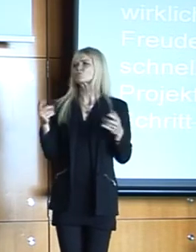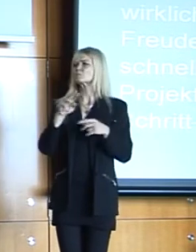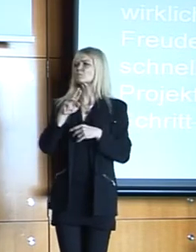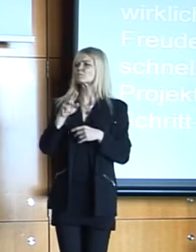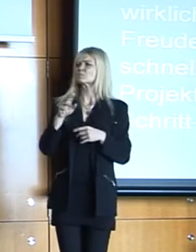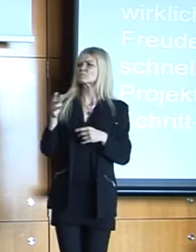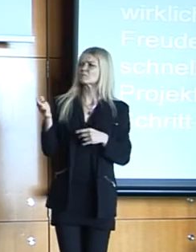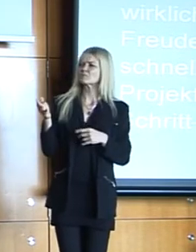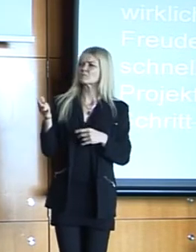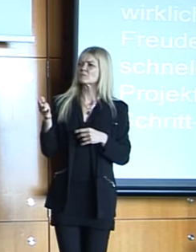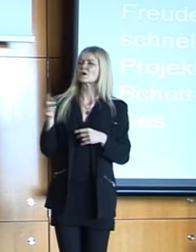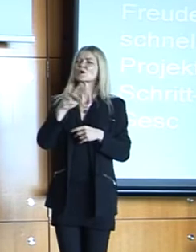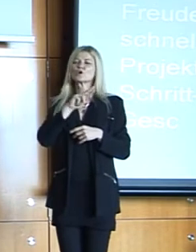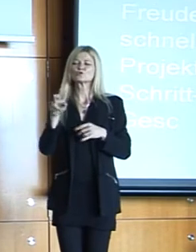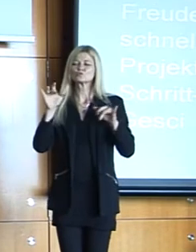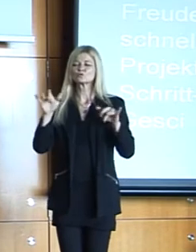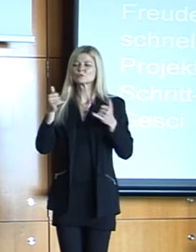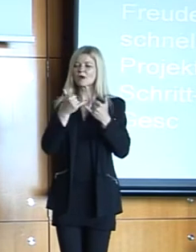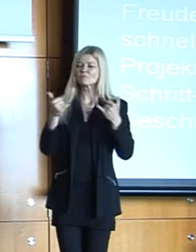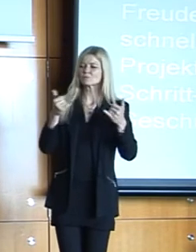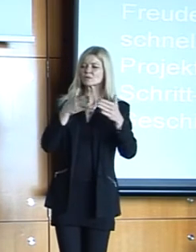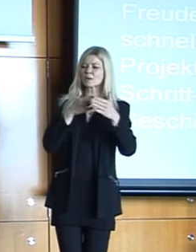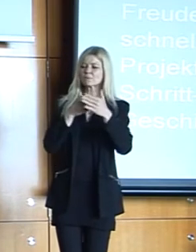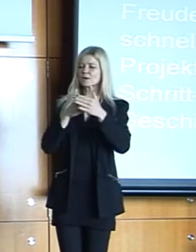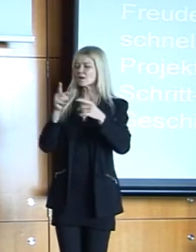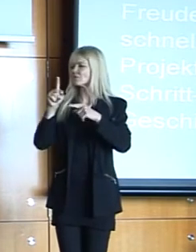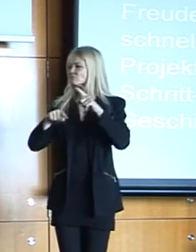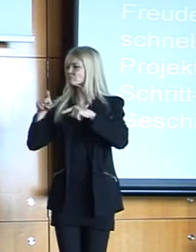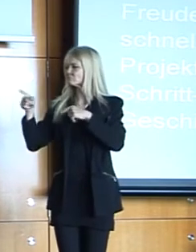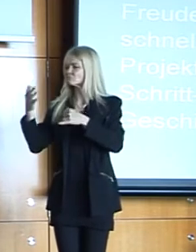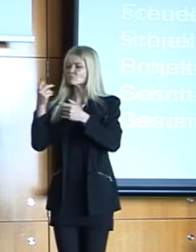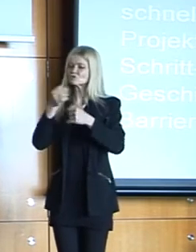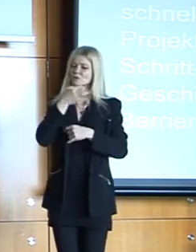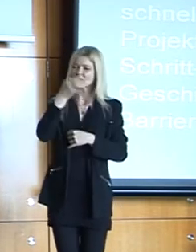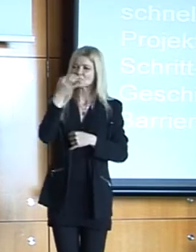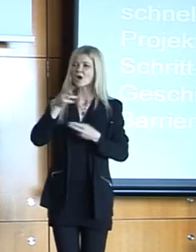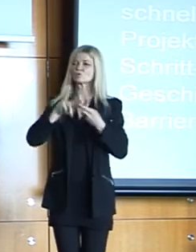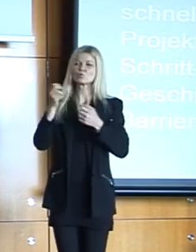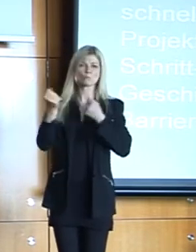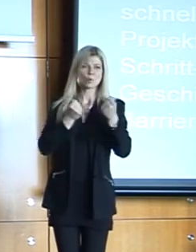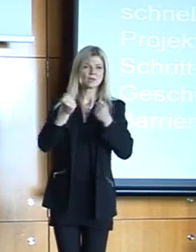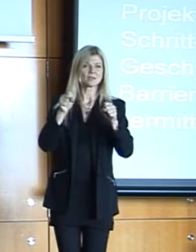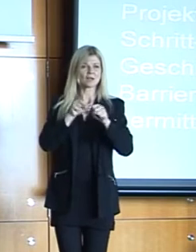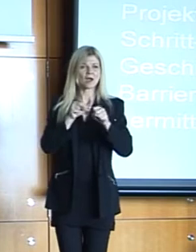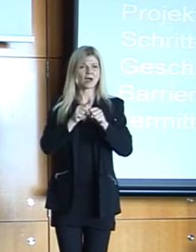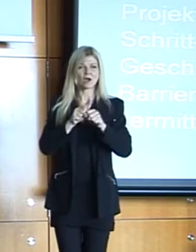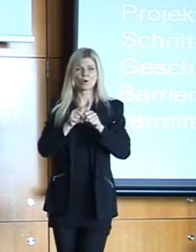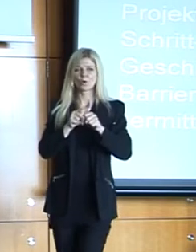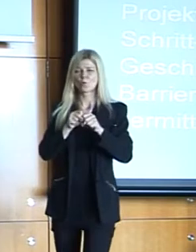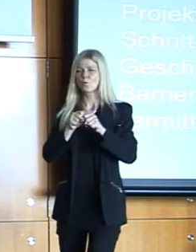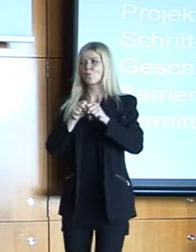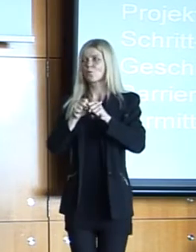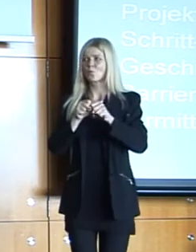vermitteln, unter Anführungsstrichen mit Referaten und durch die Politiker, das ist eine wichtige